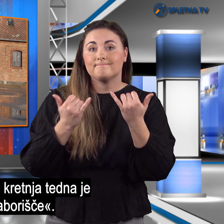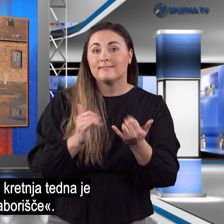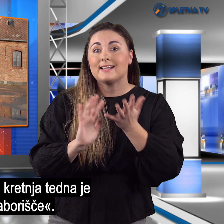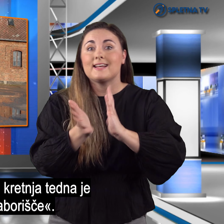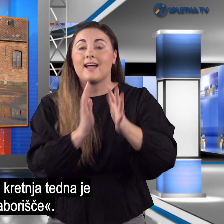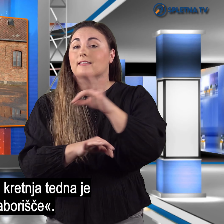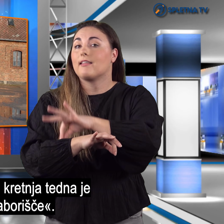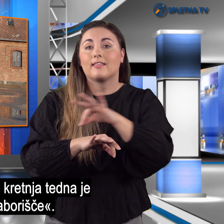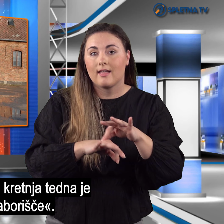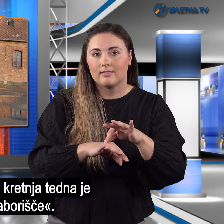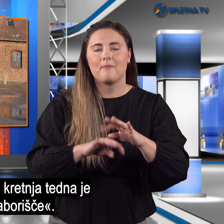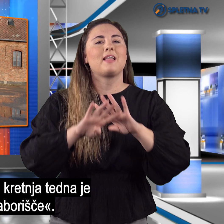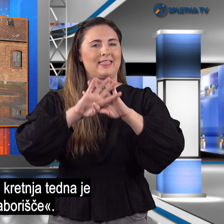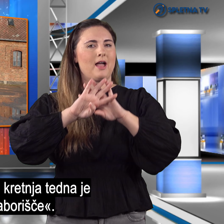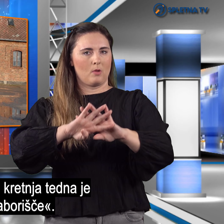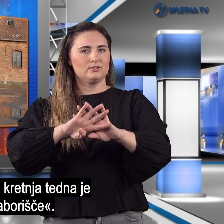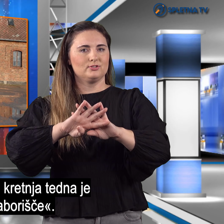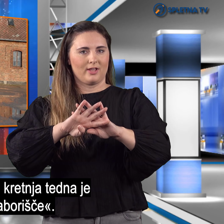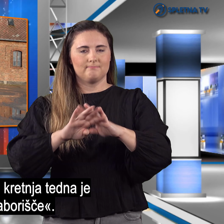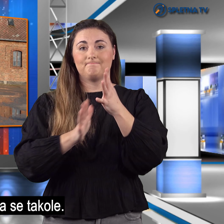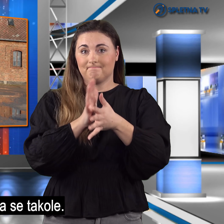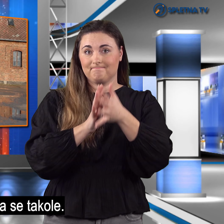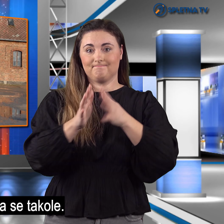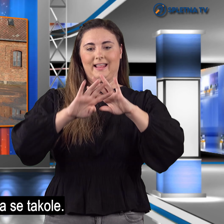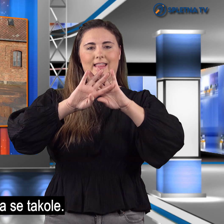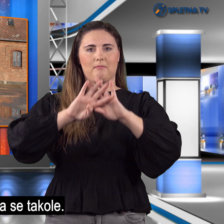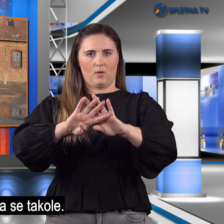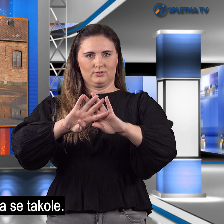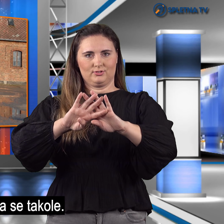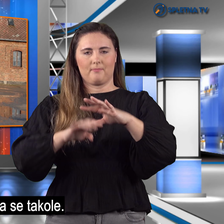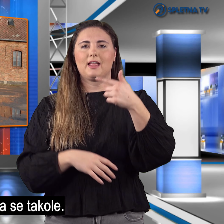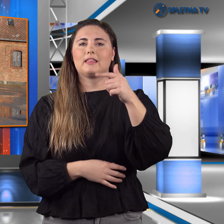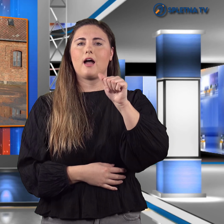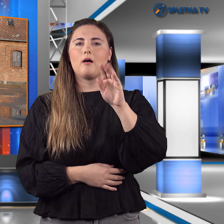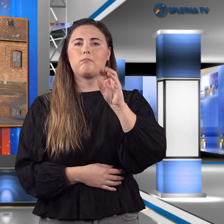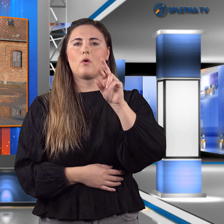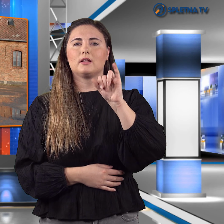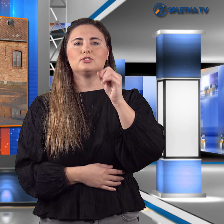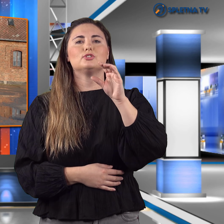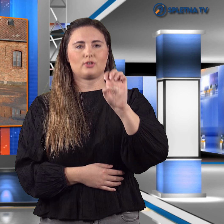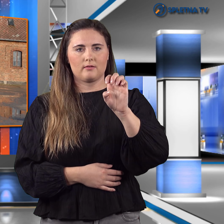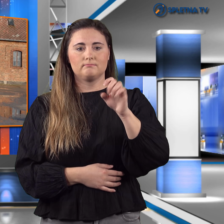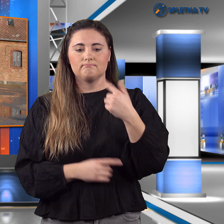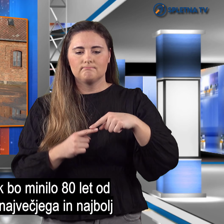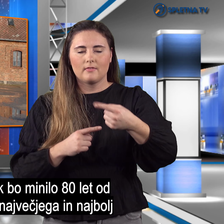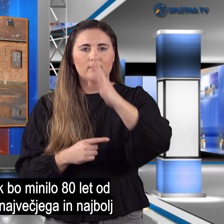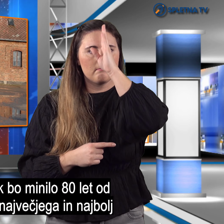Tokratna kretnja tedna je taborišče. Kreta se takole. V ponedeljek bo